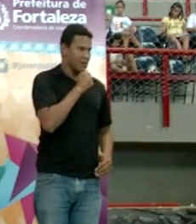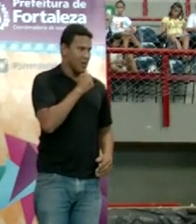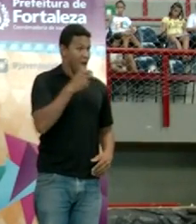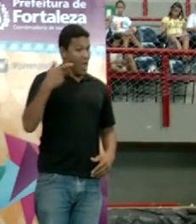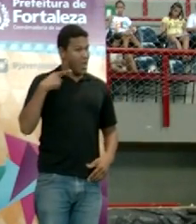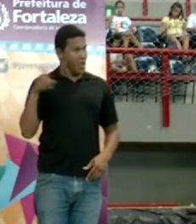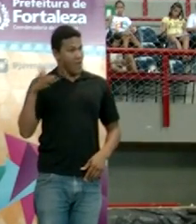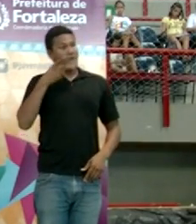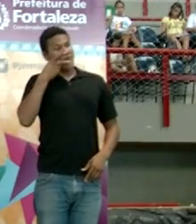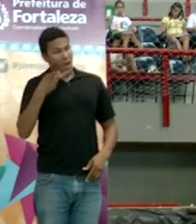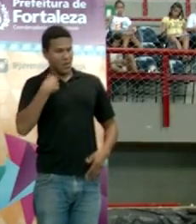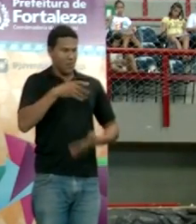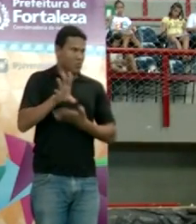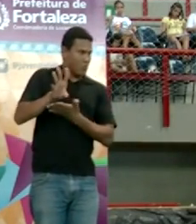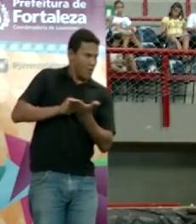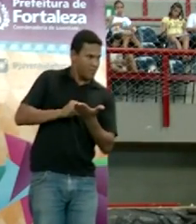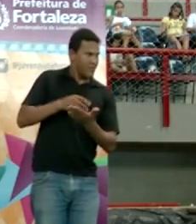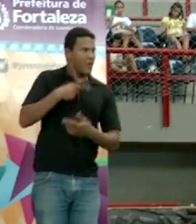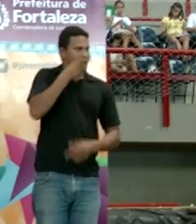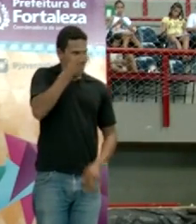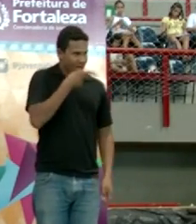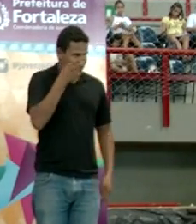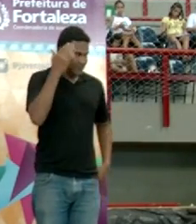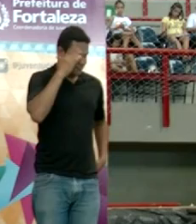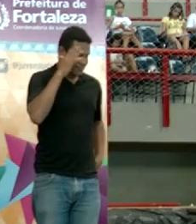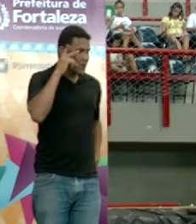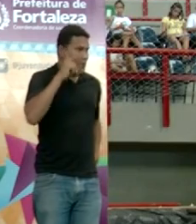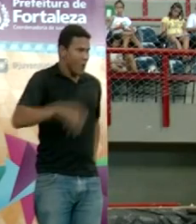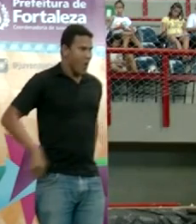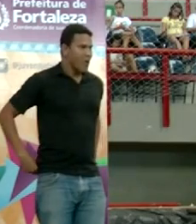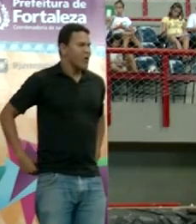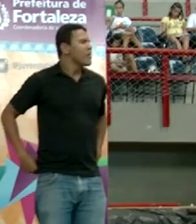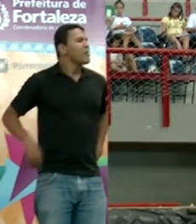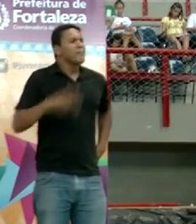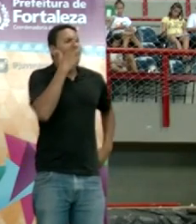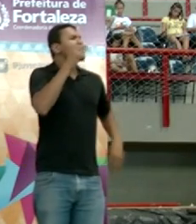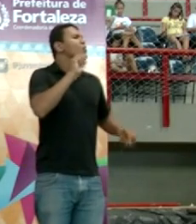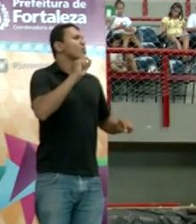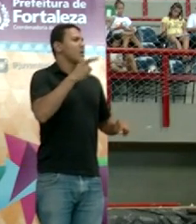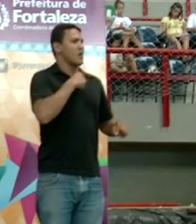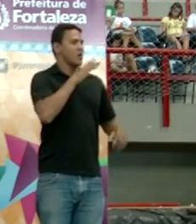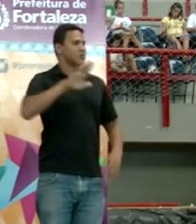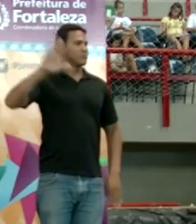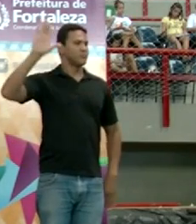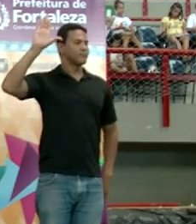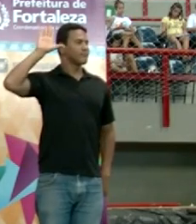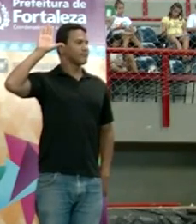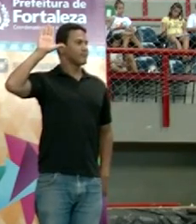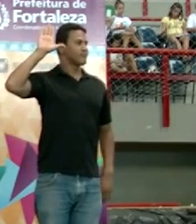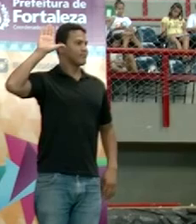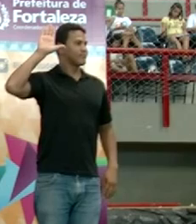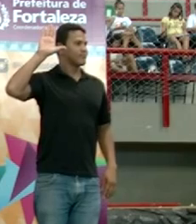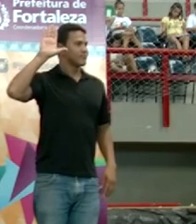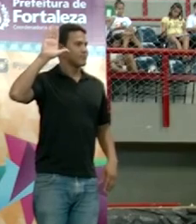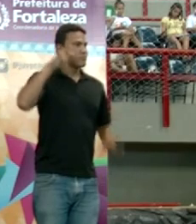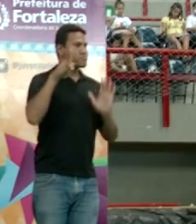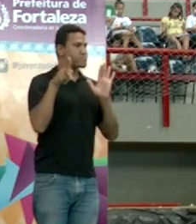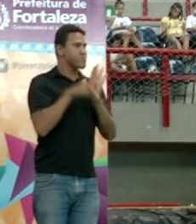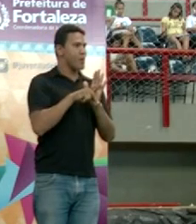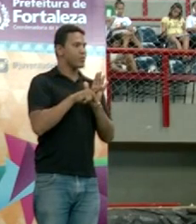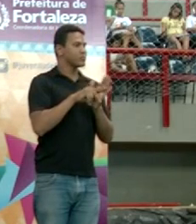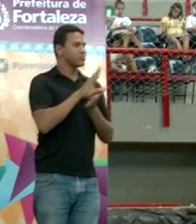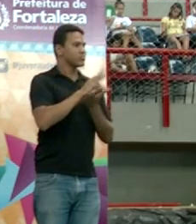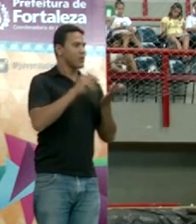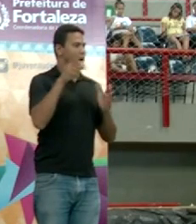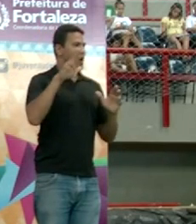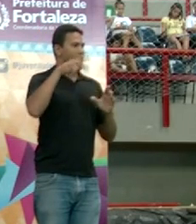tem que repetir. Isso é o juramento de cavaleiro. Professor, esse juramento é fixo? Não. Cada um diz um